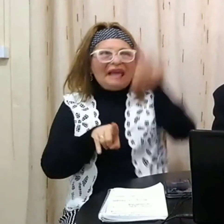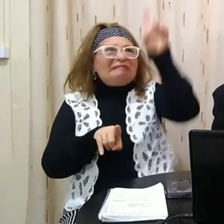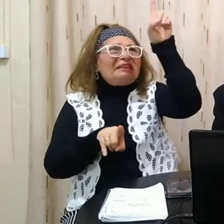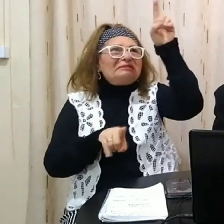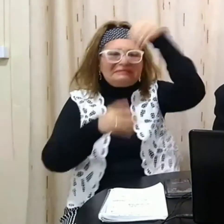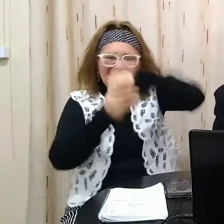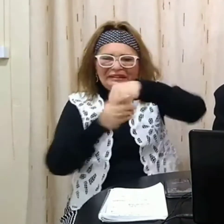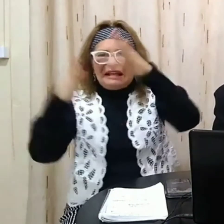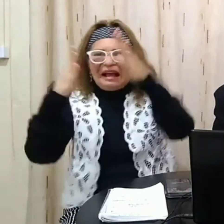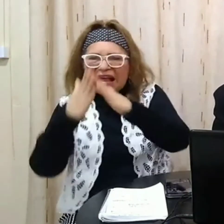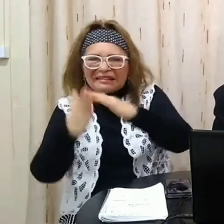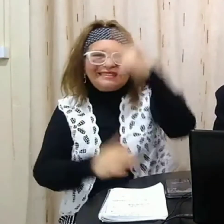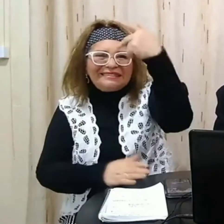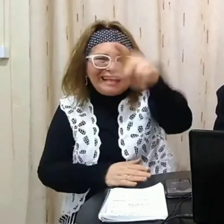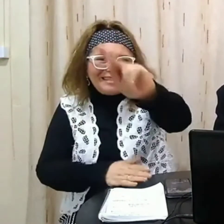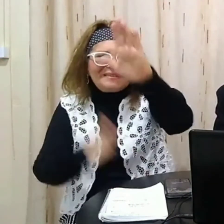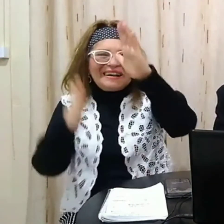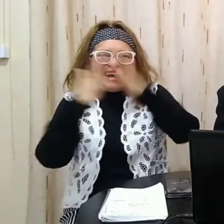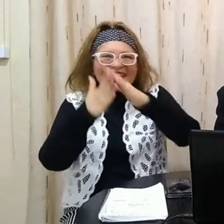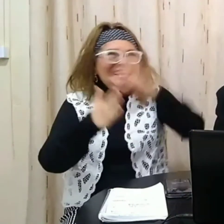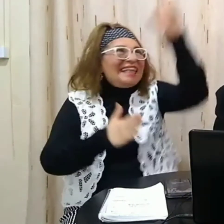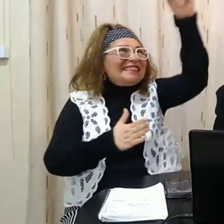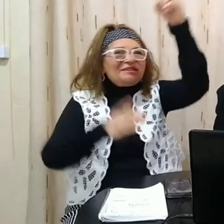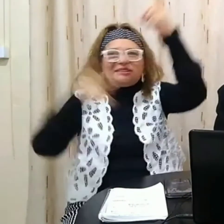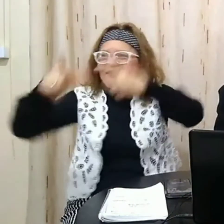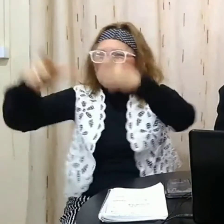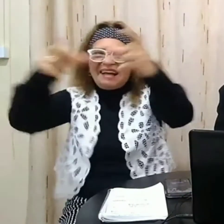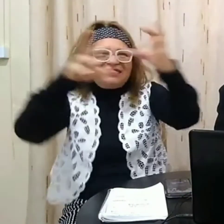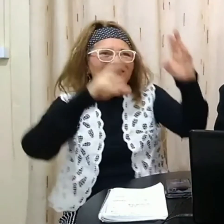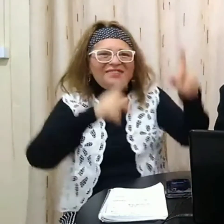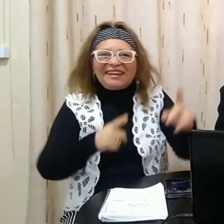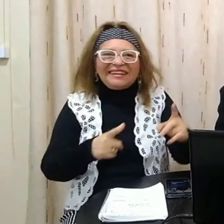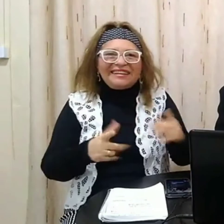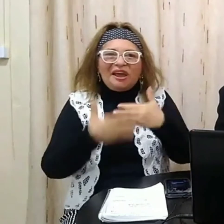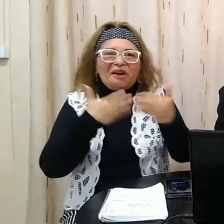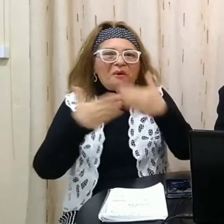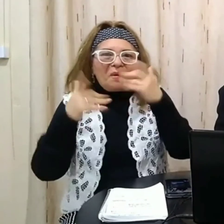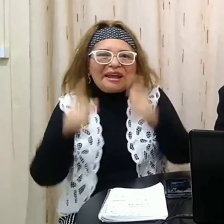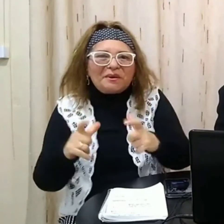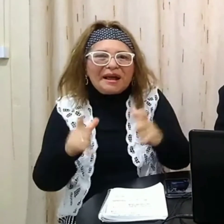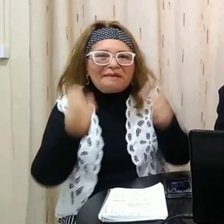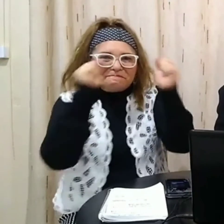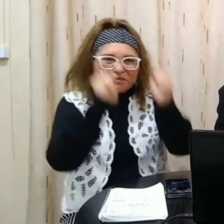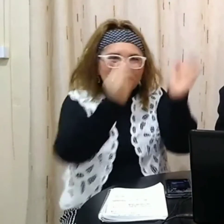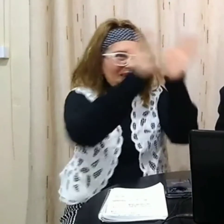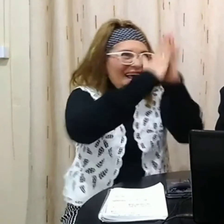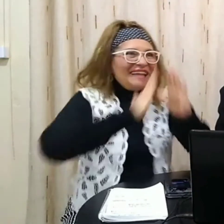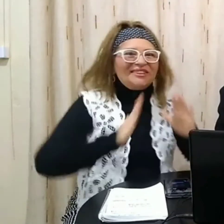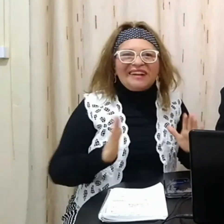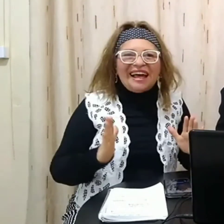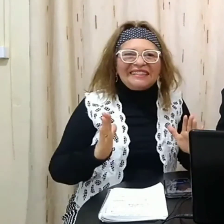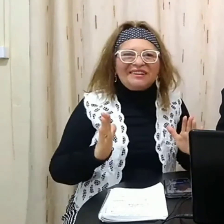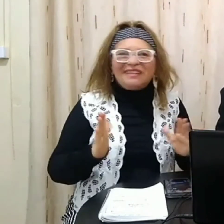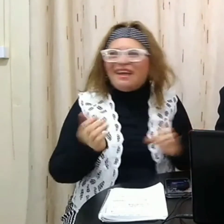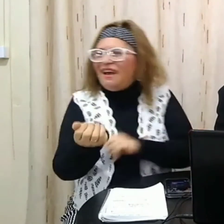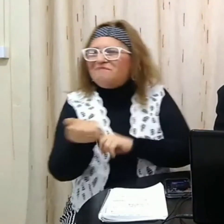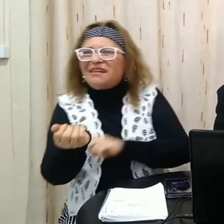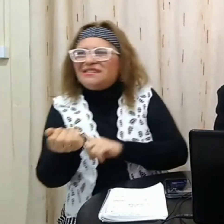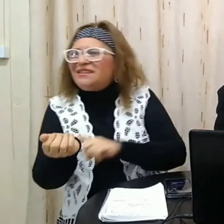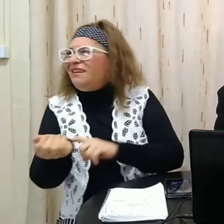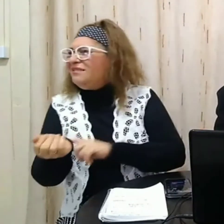minha casa, na sua casa, está em todo lugar e a gente pode adorá-lo onde a gente for. Não podemos ficar impacientes,